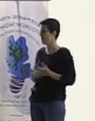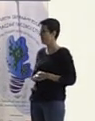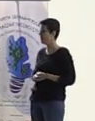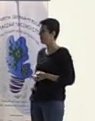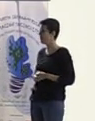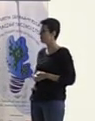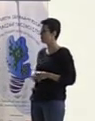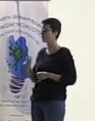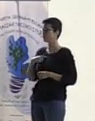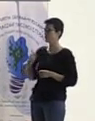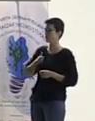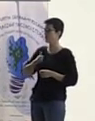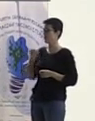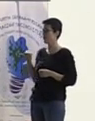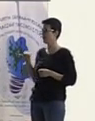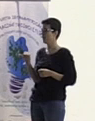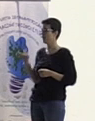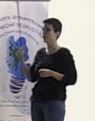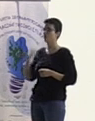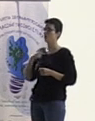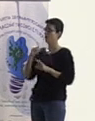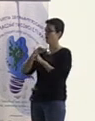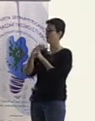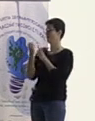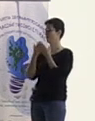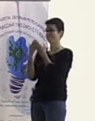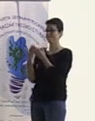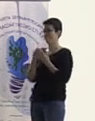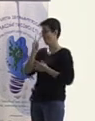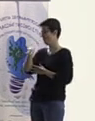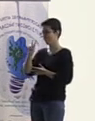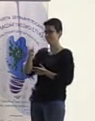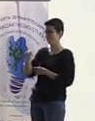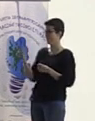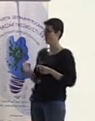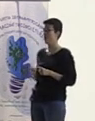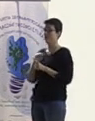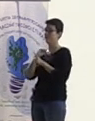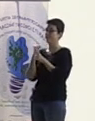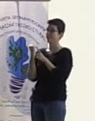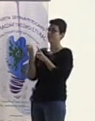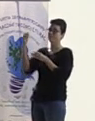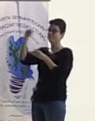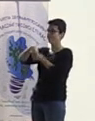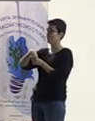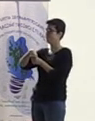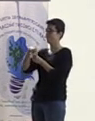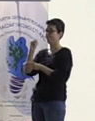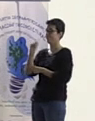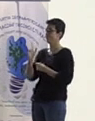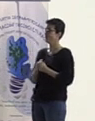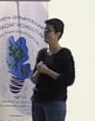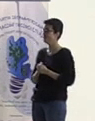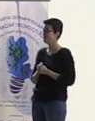Yo aprovecho porque, como yo no he estudiado nunca animación sociocultural, ni vengo del mundo de la animación sociocultural, pues hoy que